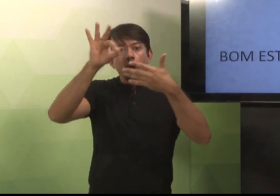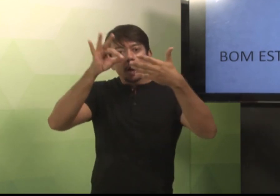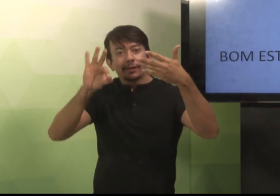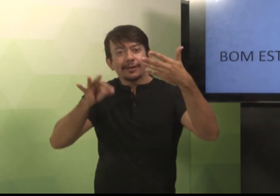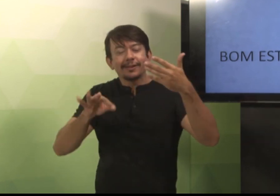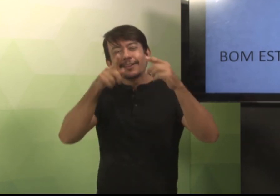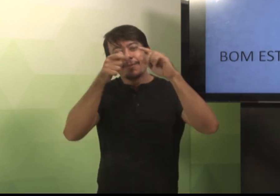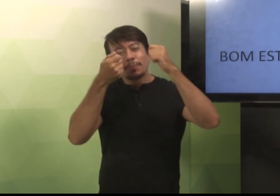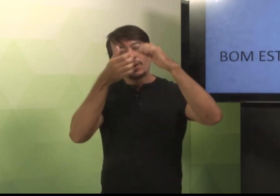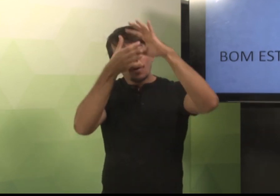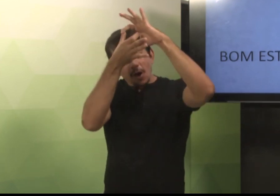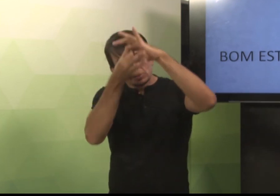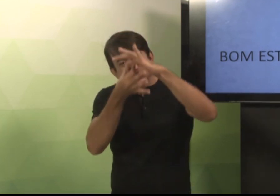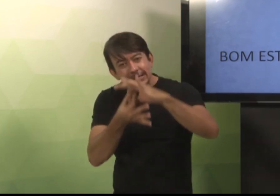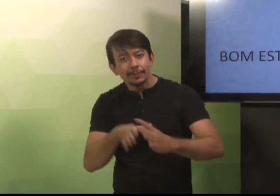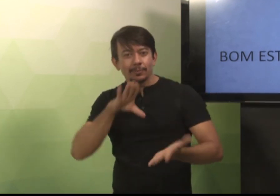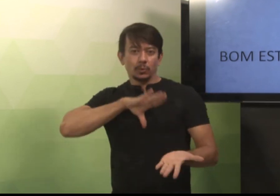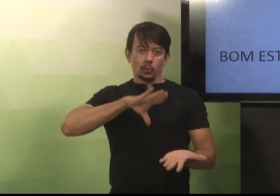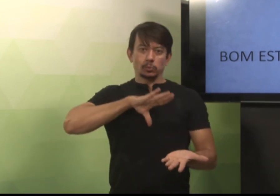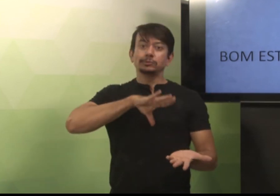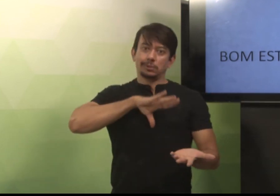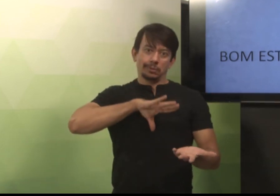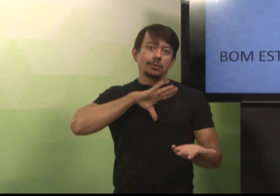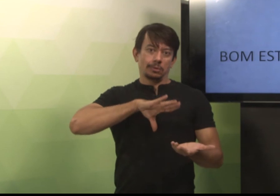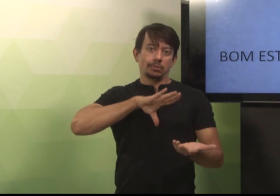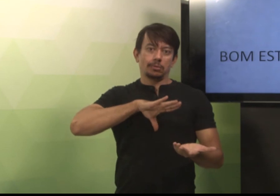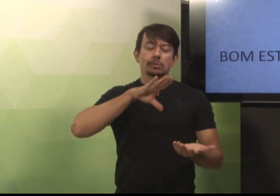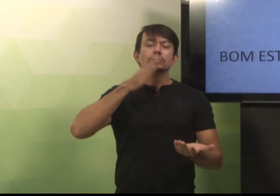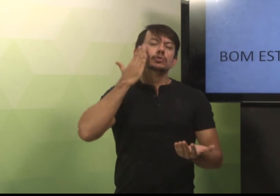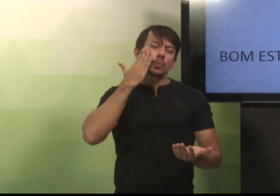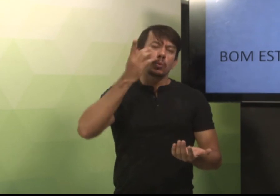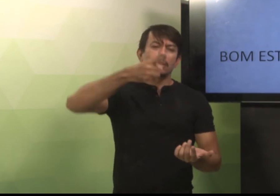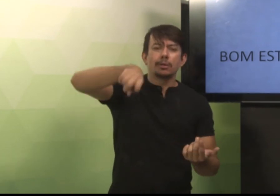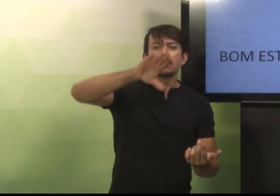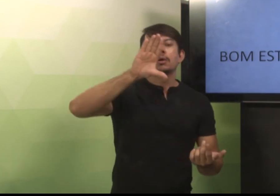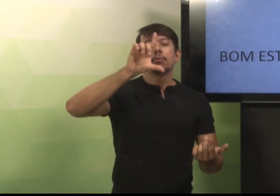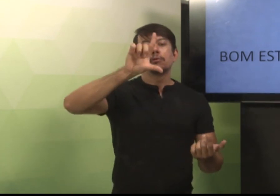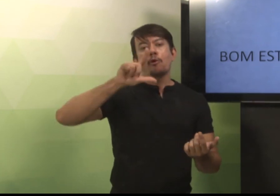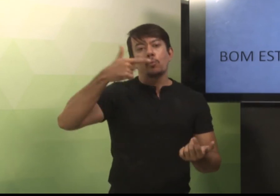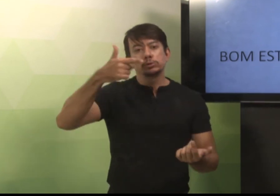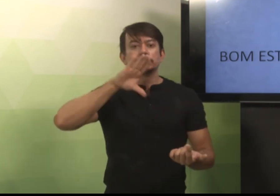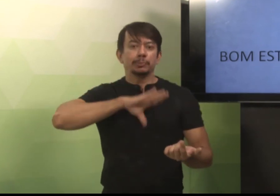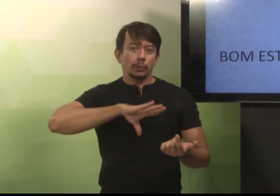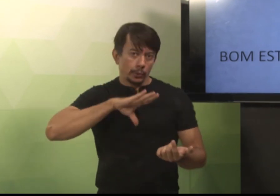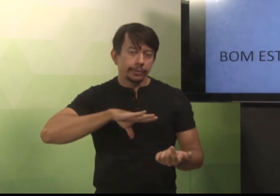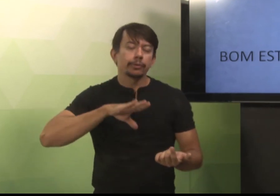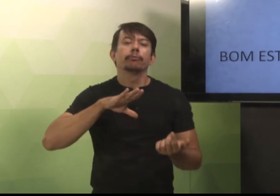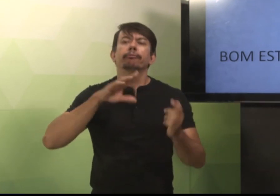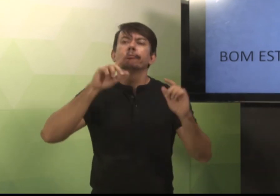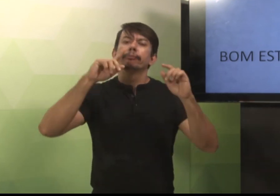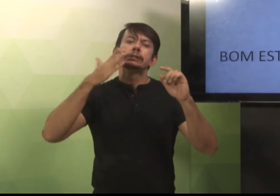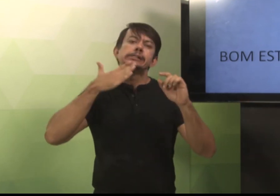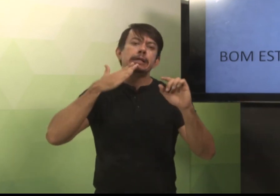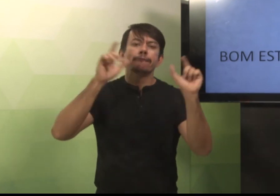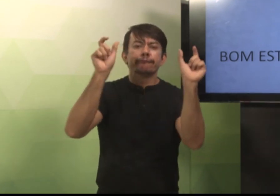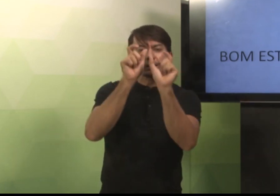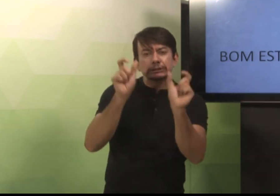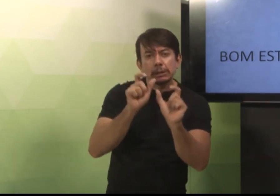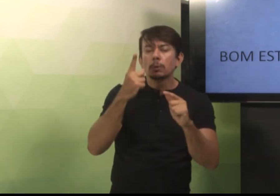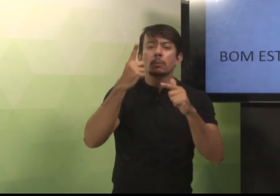na revisão do seu texto, de forma que tenha coerência, coesão no português. Então, já que é a segunda língua. Então,